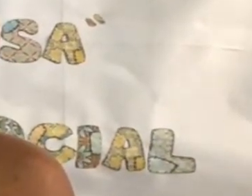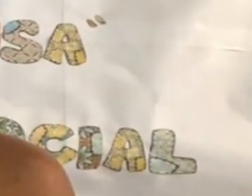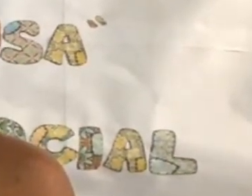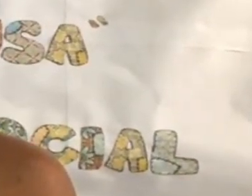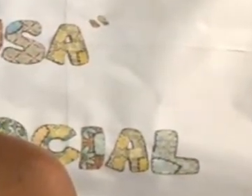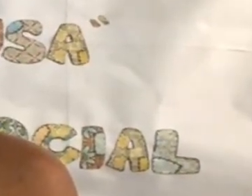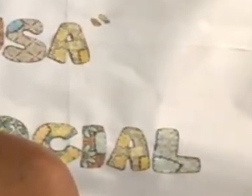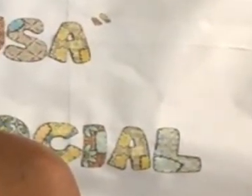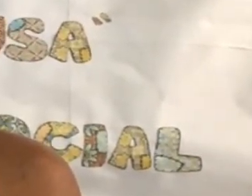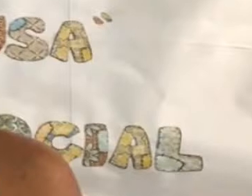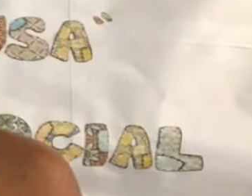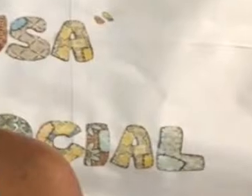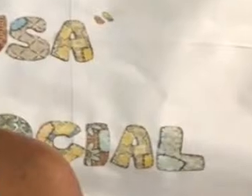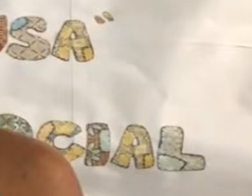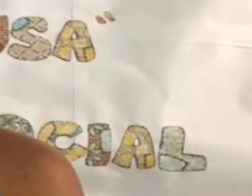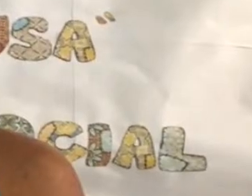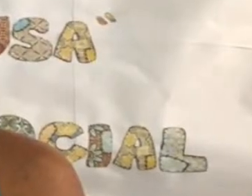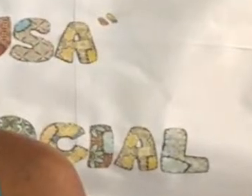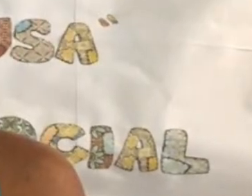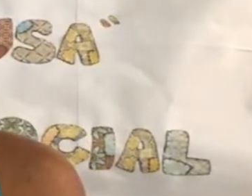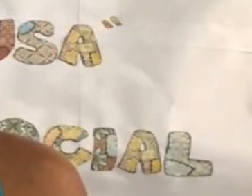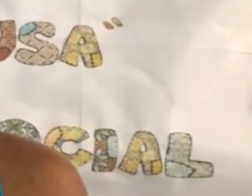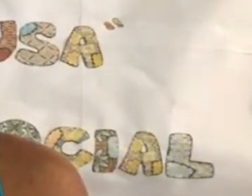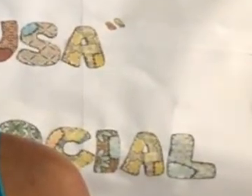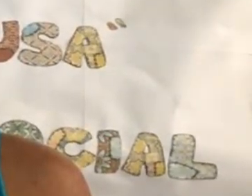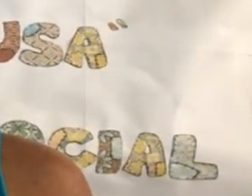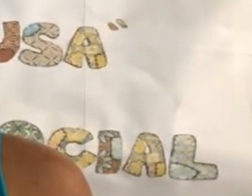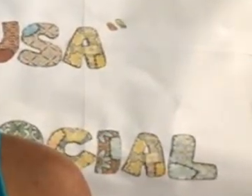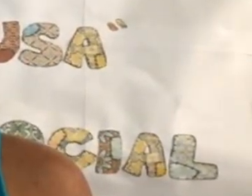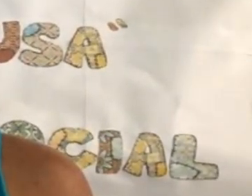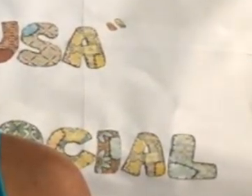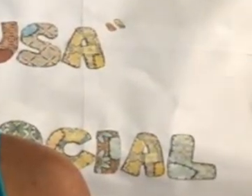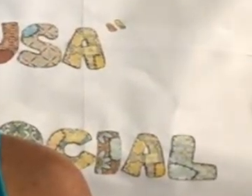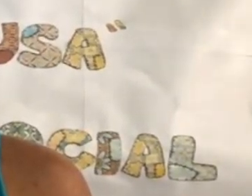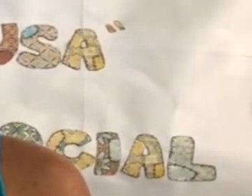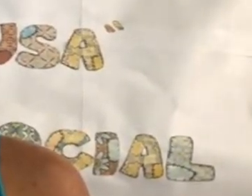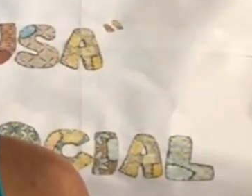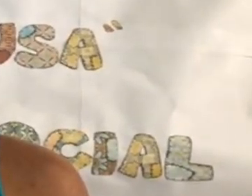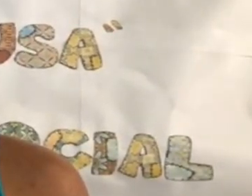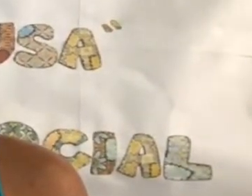Na escola, comecei vindo para a escola.